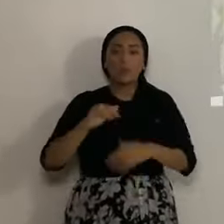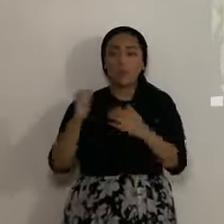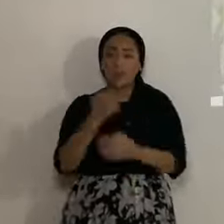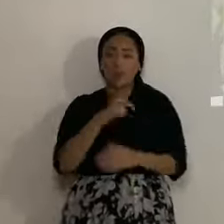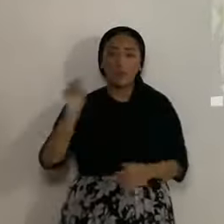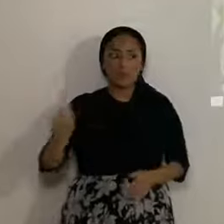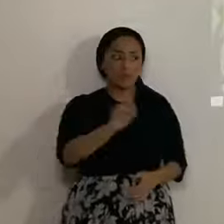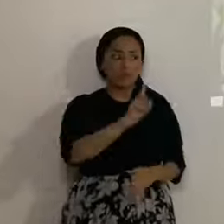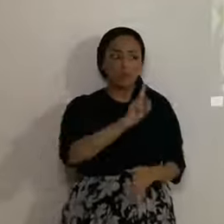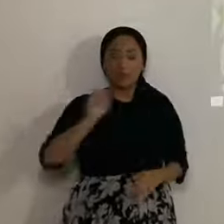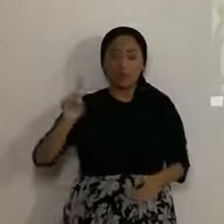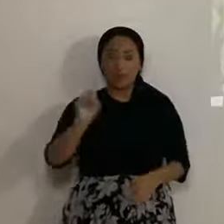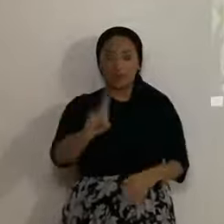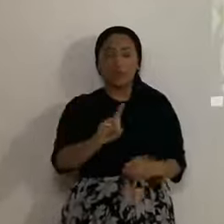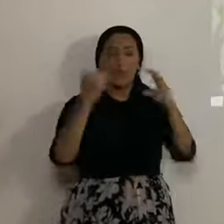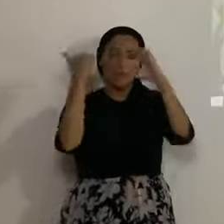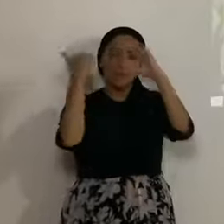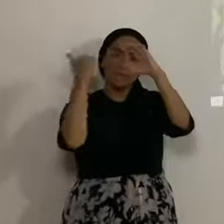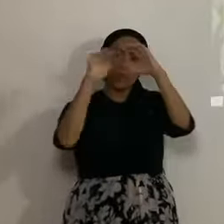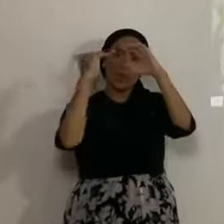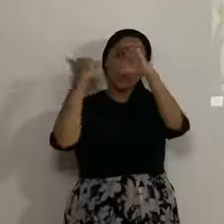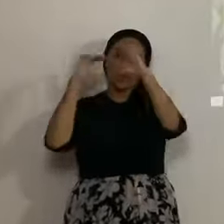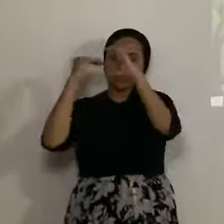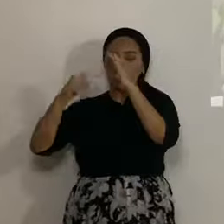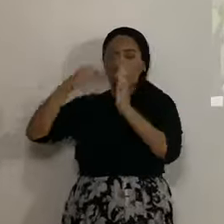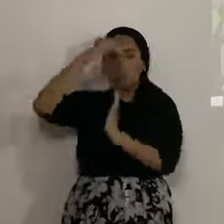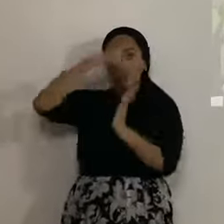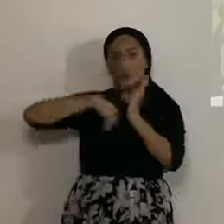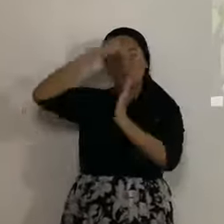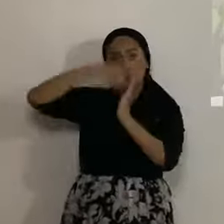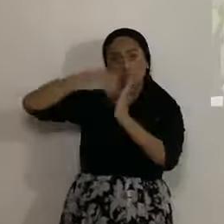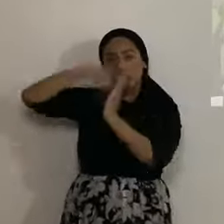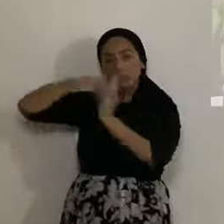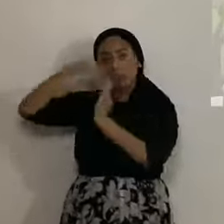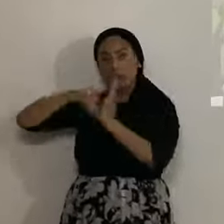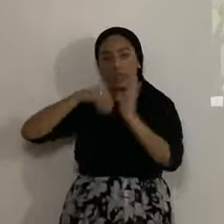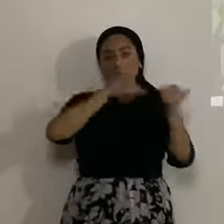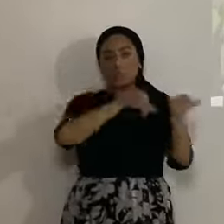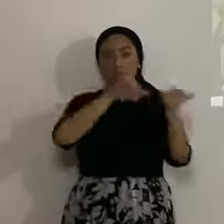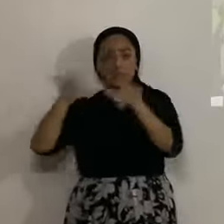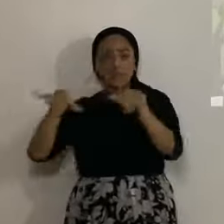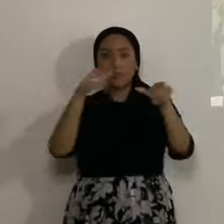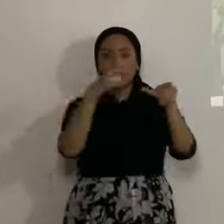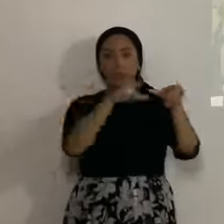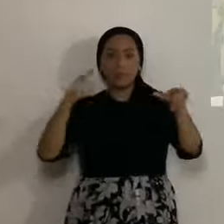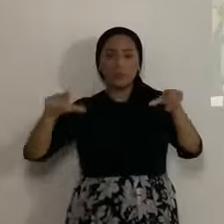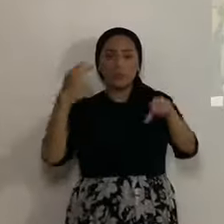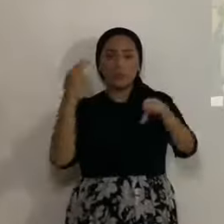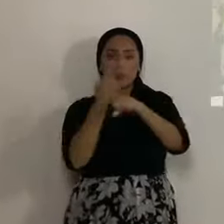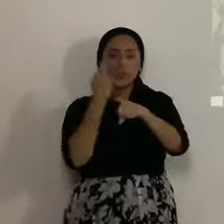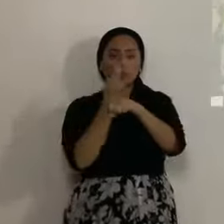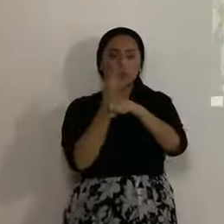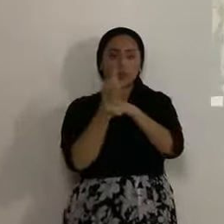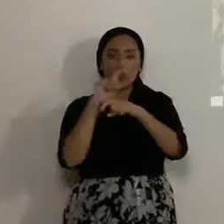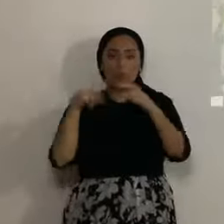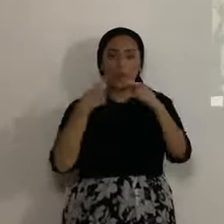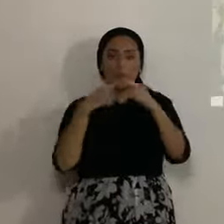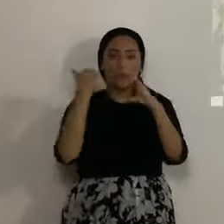cada uno de ellos envía mensajes escritos en el mismo lenguaje que se utilizó al enviarlos.